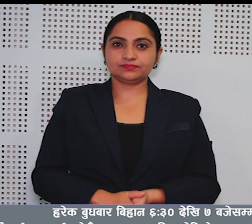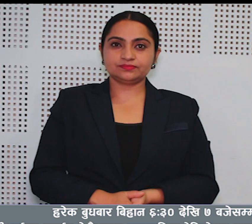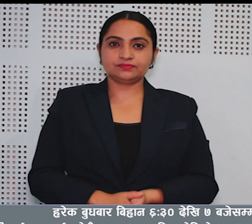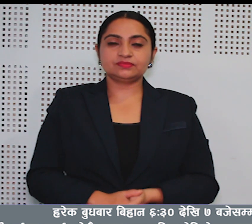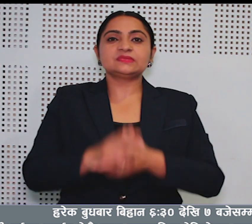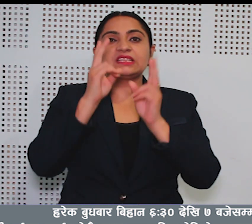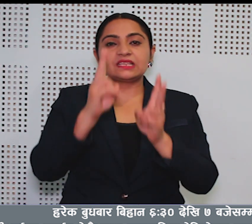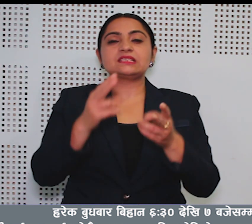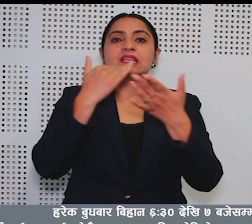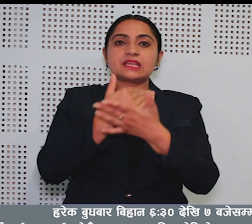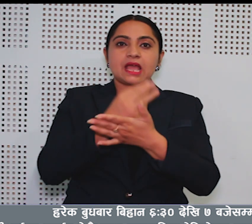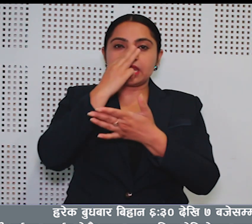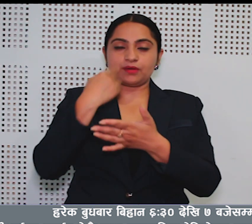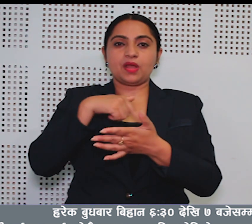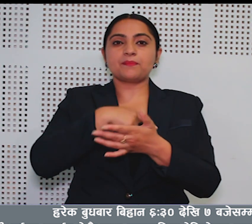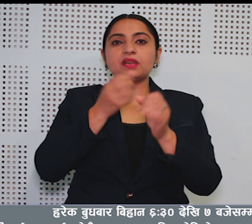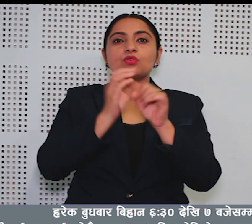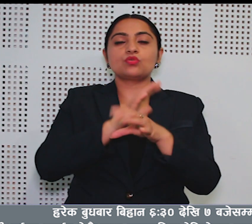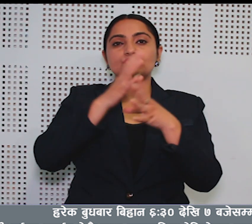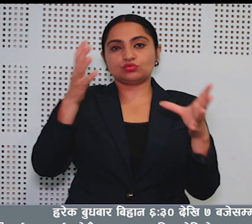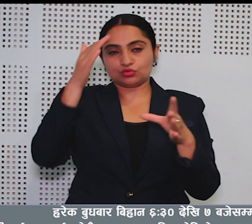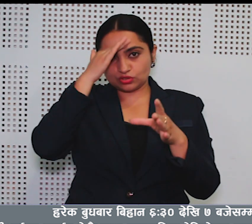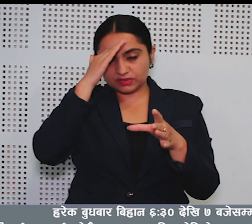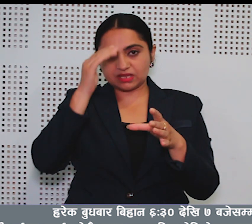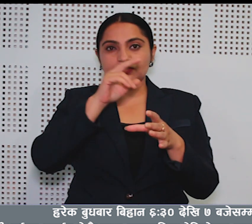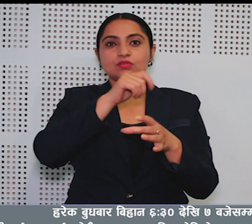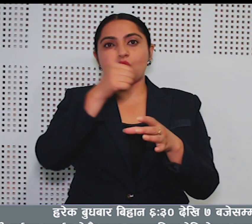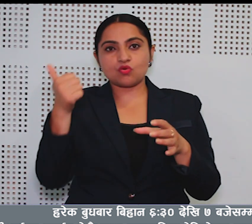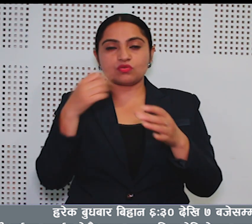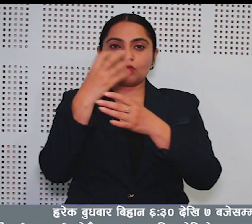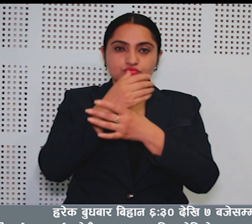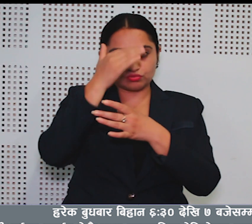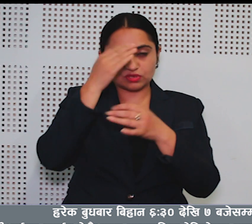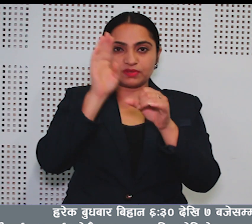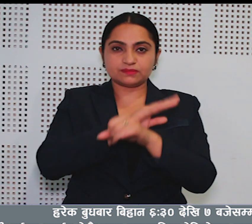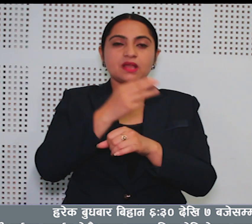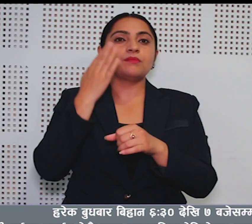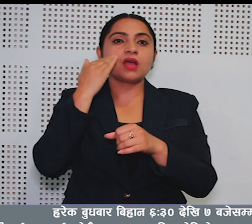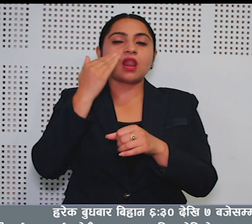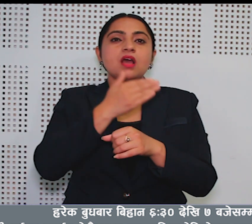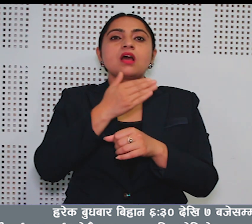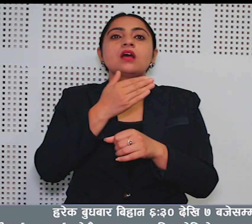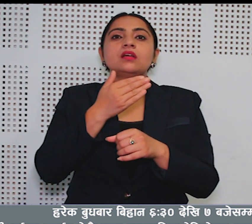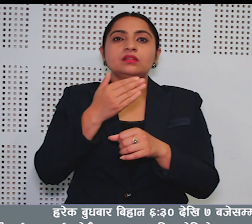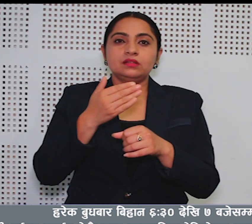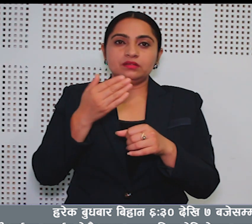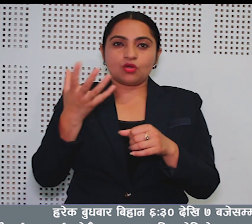यस्तै कार्यक्रममा हामीले कोरोना महामारी वा अन्य विपदका बेला महिला अधिकार कर्मीको भूमिकाका विषयमा चर्चा गरेका